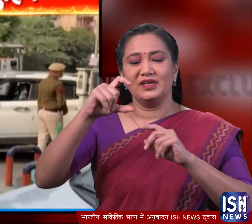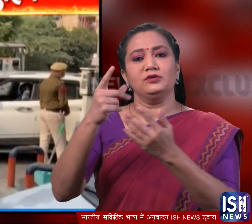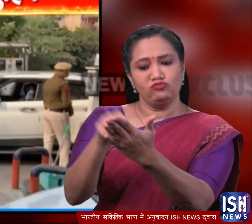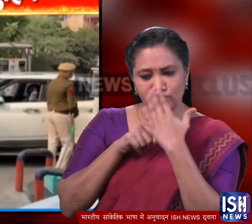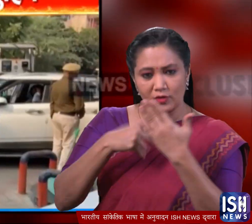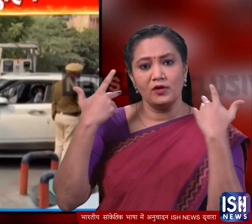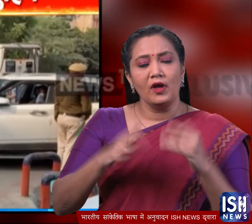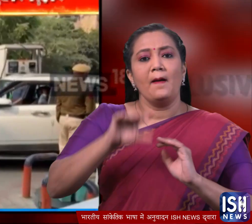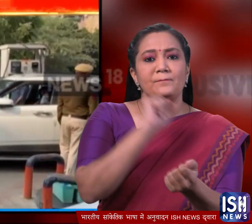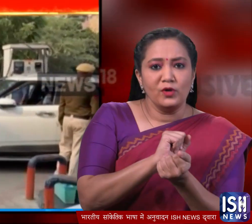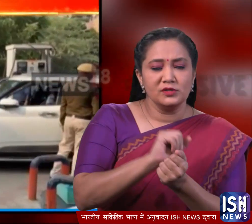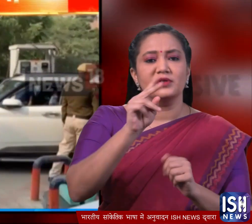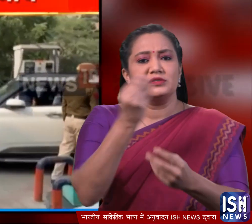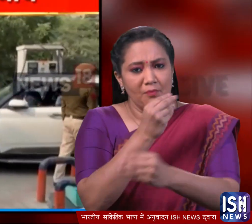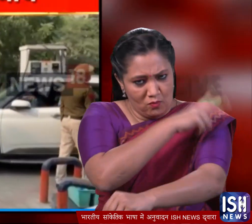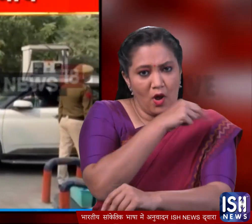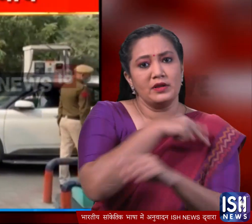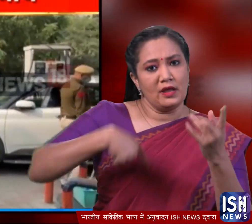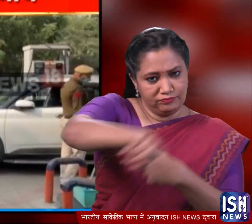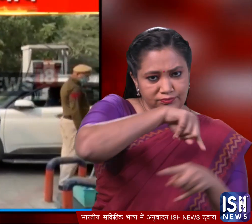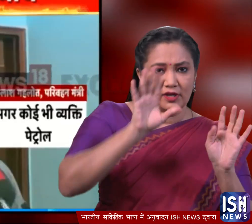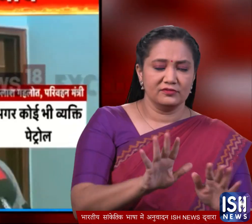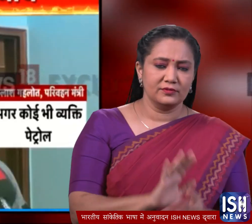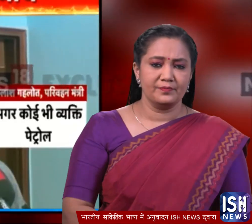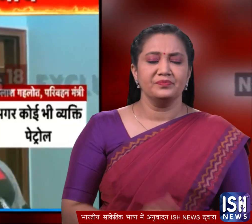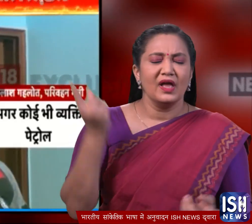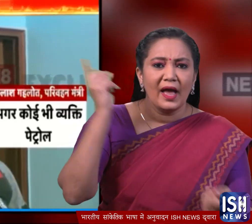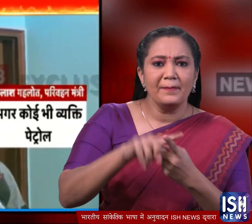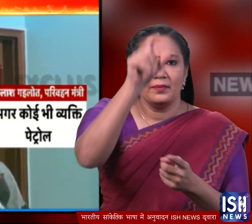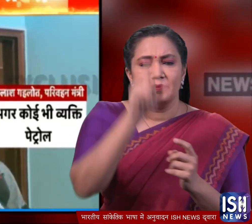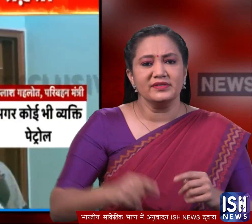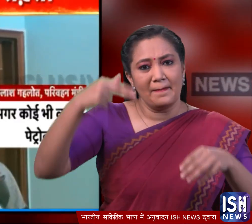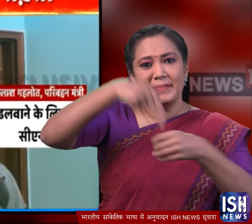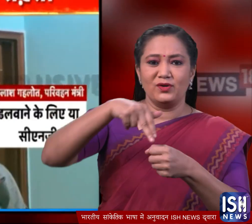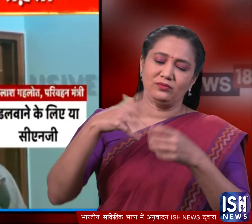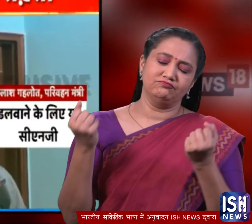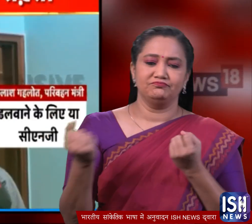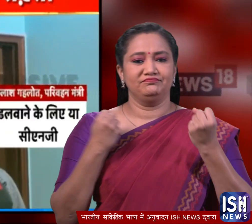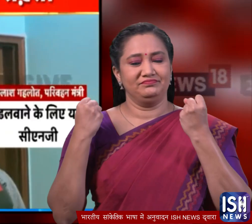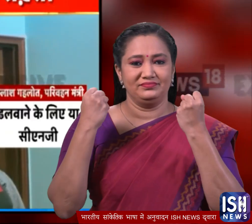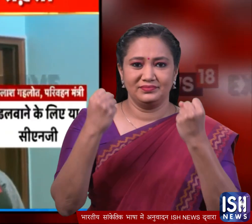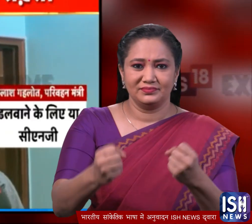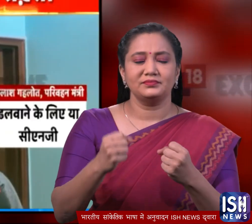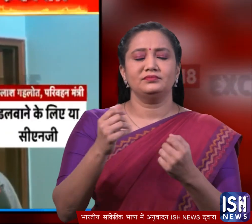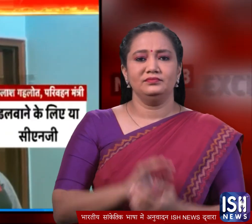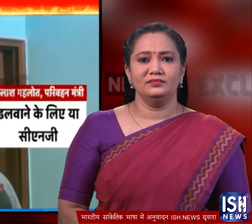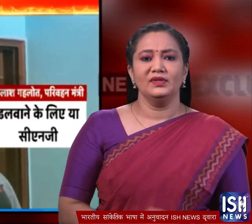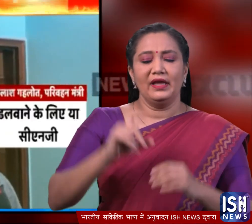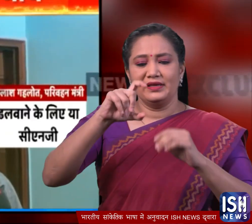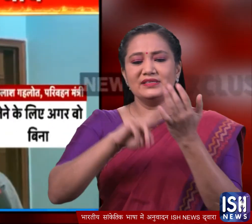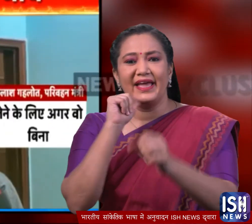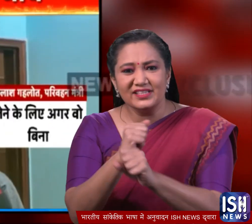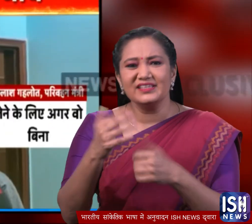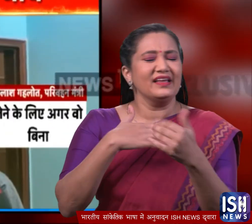हैं। इस काम में पुलिस वालों के साथ कुछ वॉलंटियर की टीम को भी लगाया गया। अगर कोई भी व्यक्ति पेट्रोल डलवाने के लिए